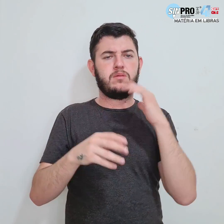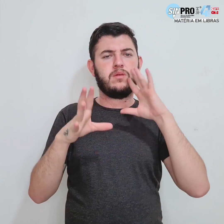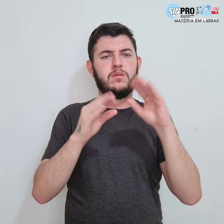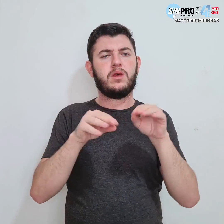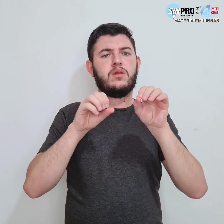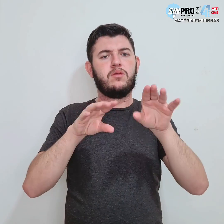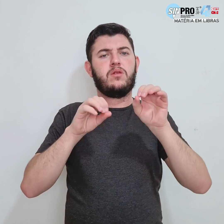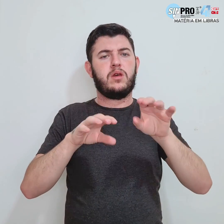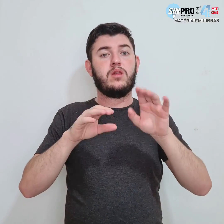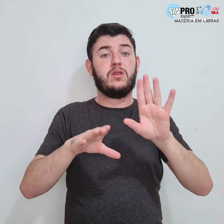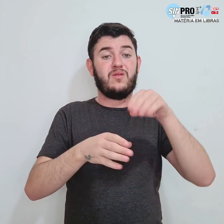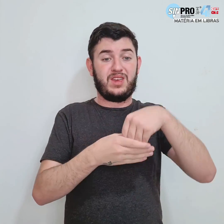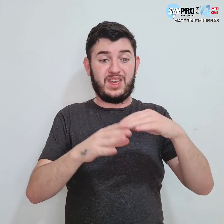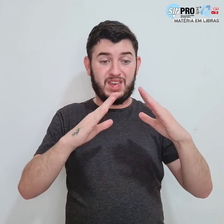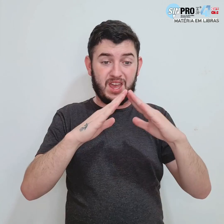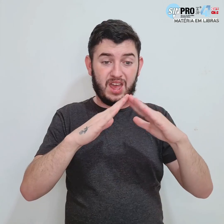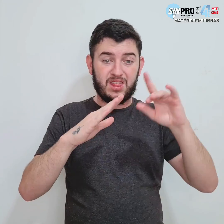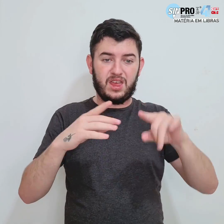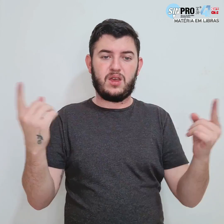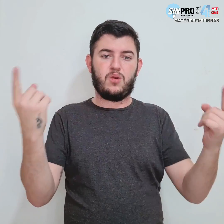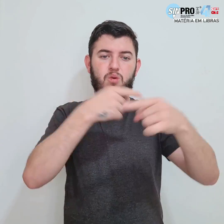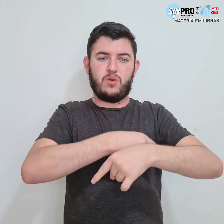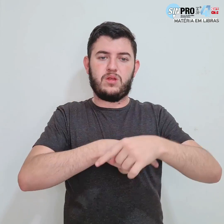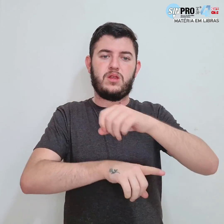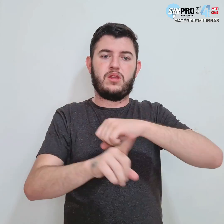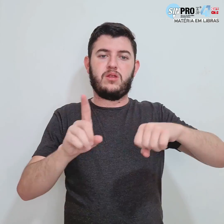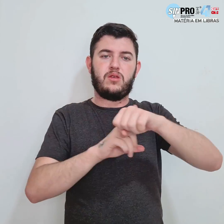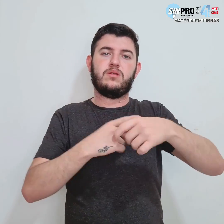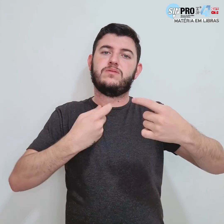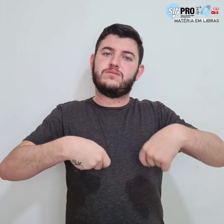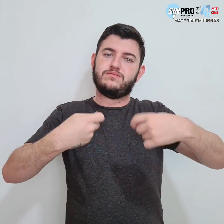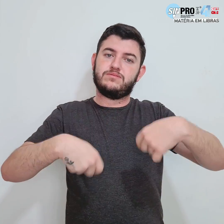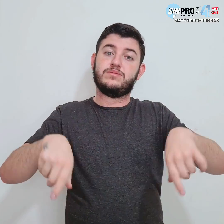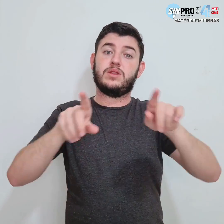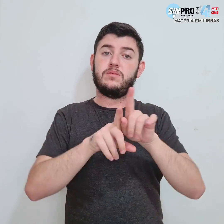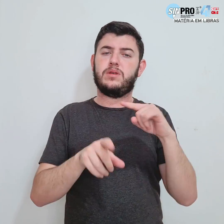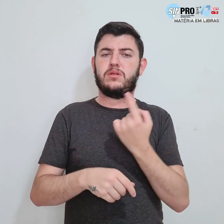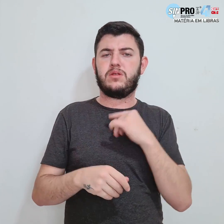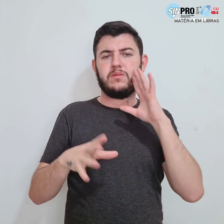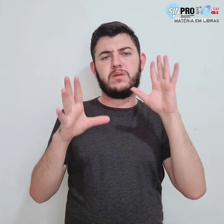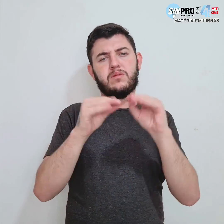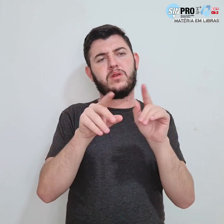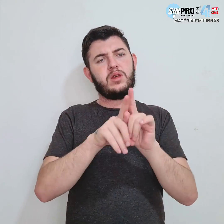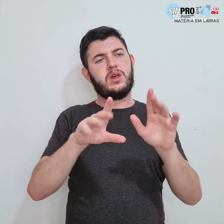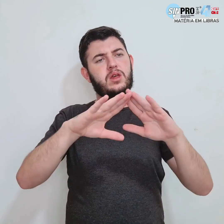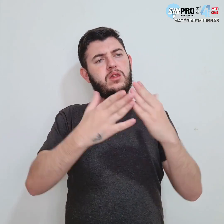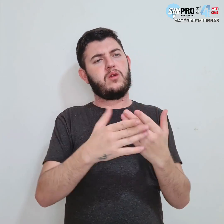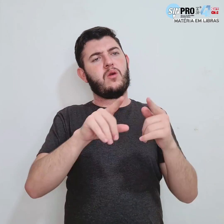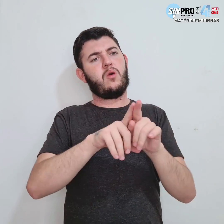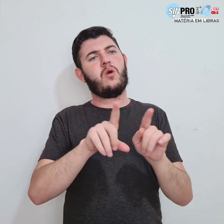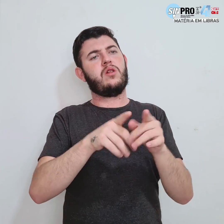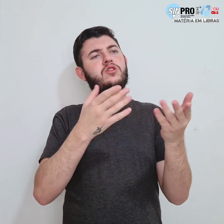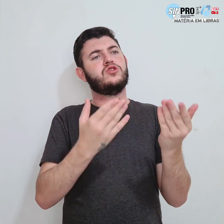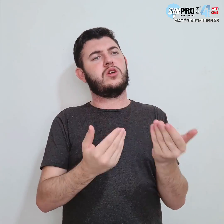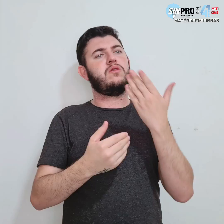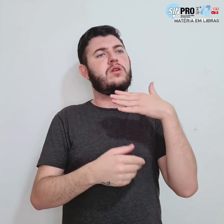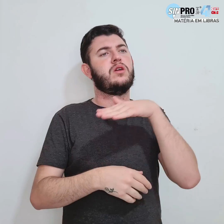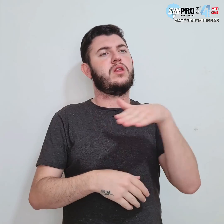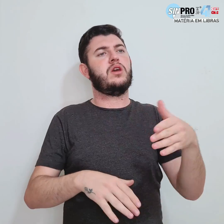educação domiciliar vai na contramão do que a sociedade necessita. Em vez de tirar as crianças e jovens das escolas, o papel